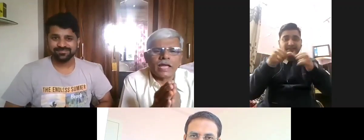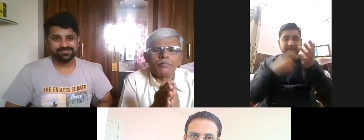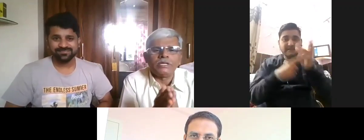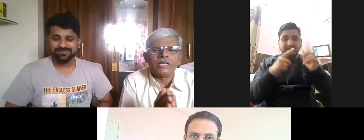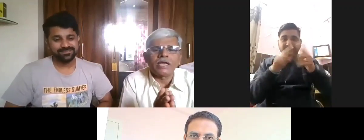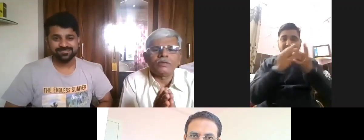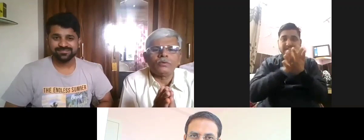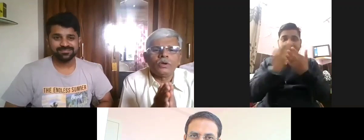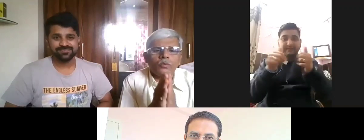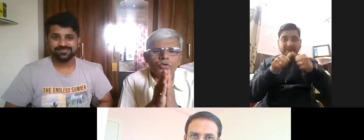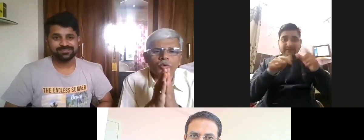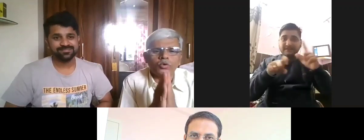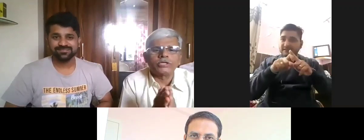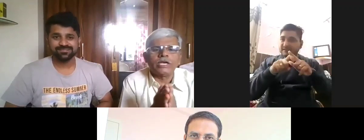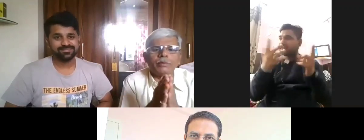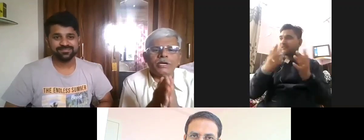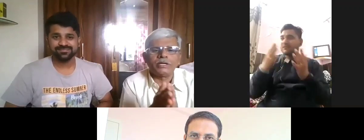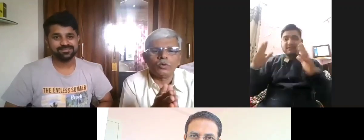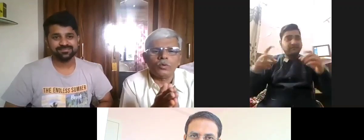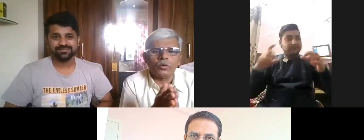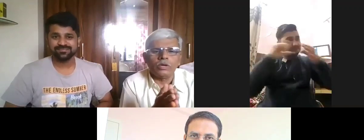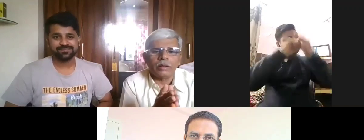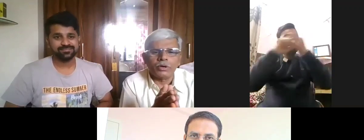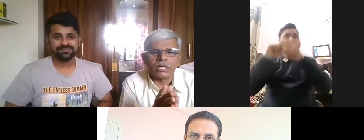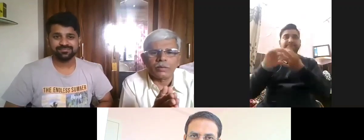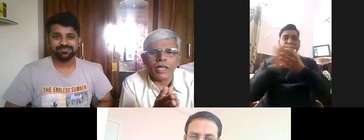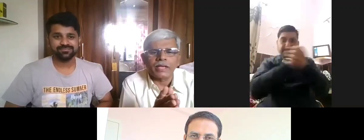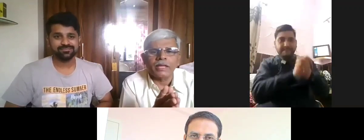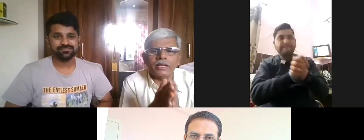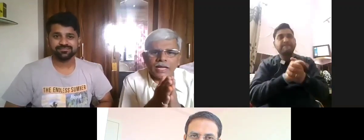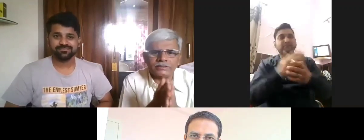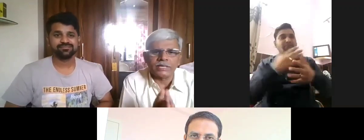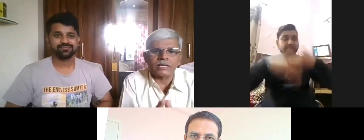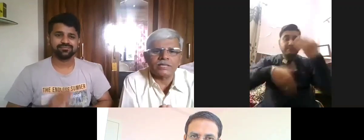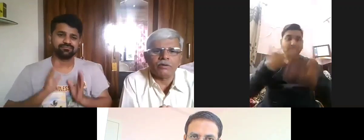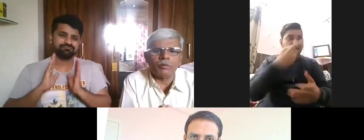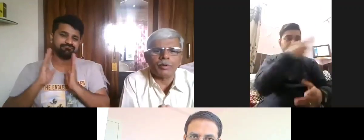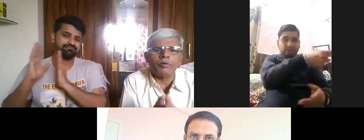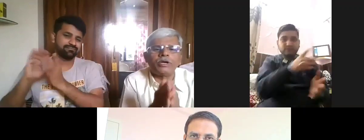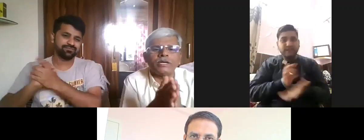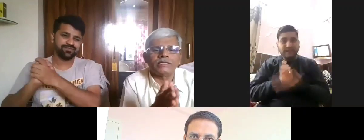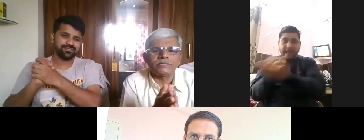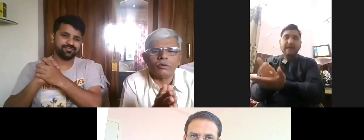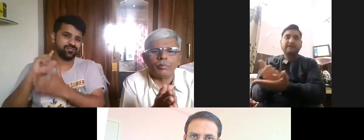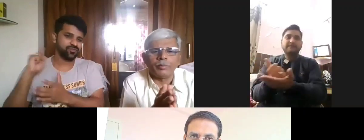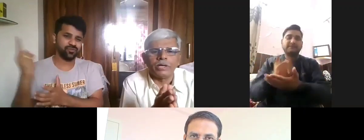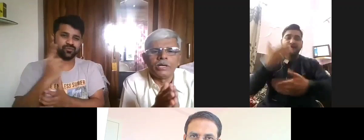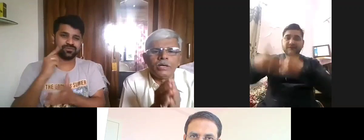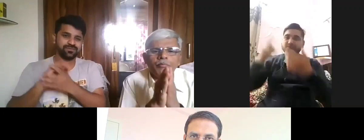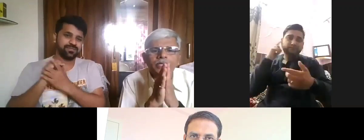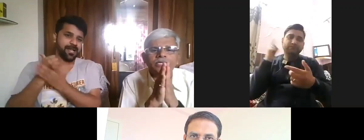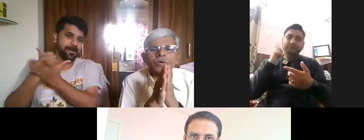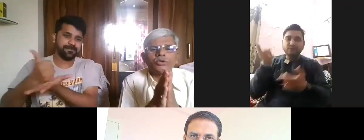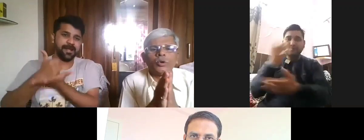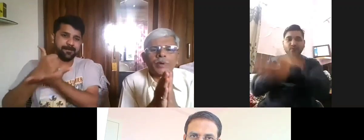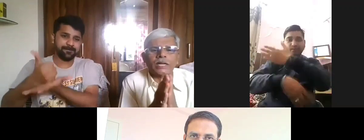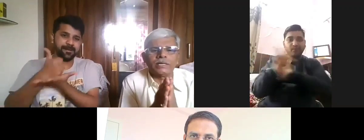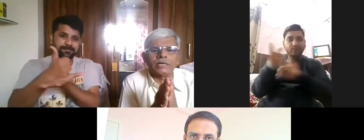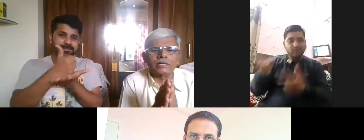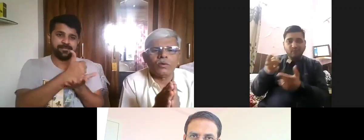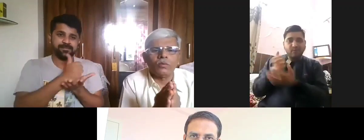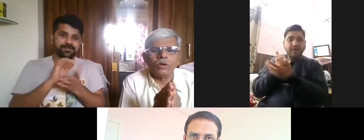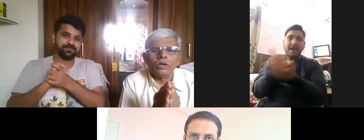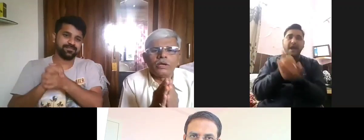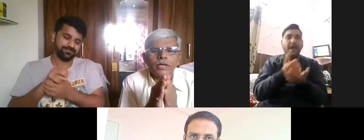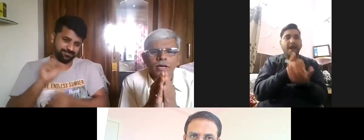एक लाइन मिल जाएगी, उनकी खुद की एबिलिटी वो एलेबोरेट कर पाएंगे नेशनल लेवल पे भी और इंटरनेशनल लेवल पे भी। मैं देशवासियों को